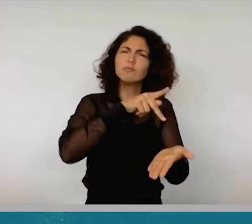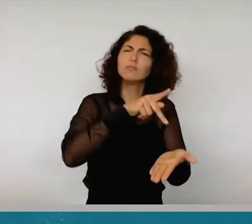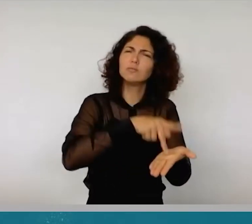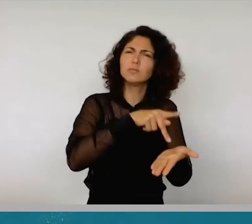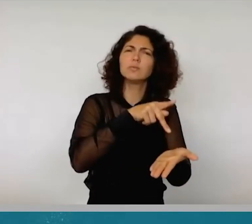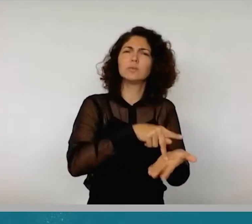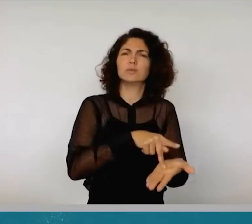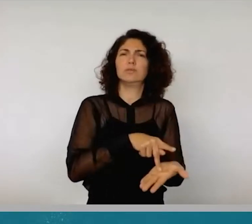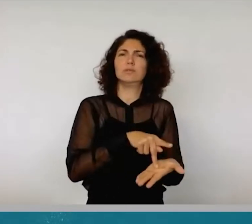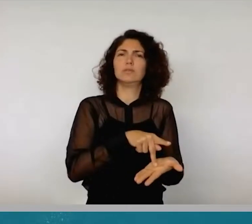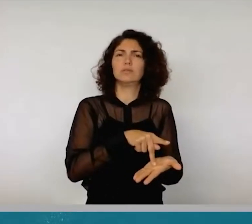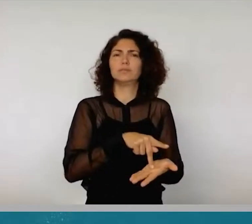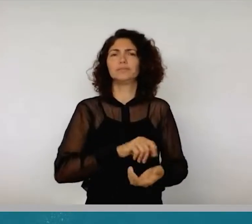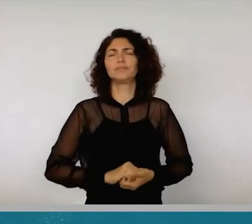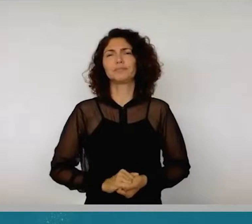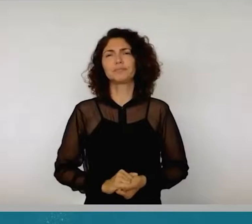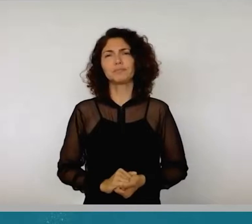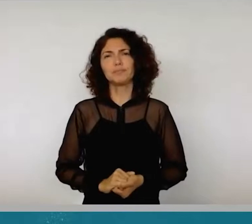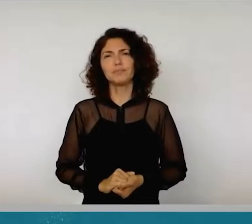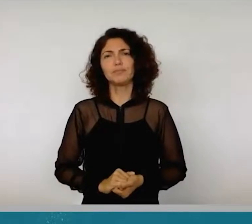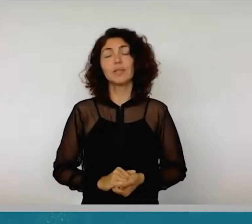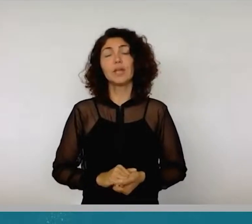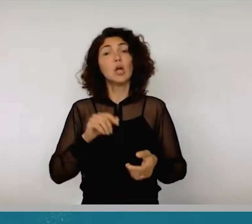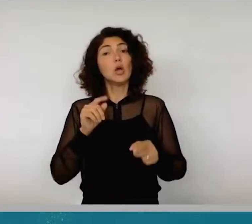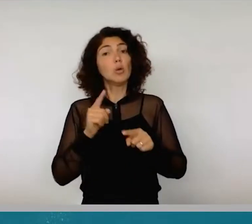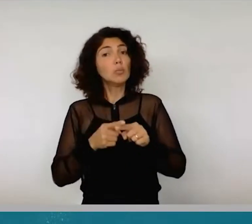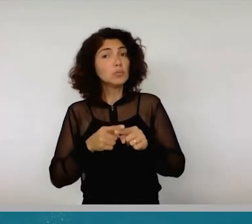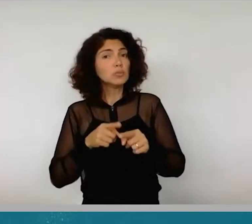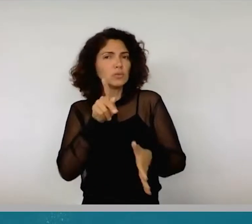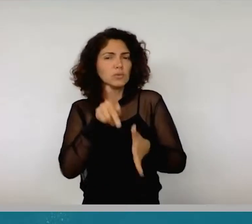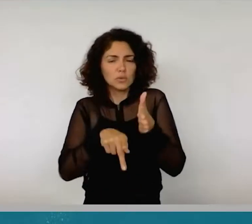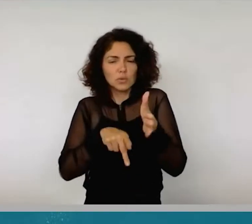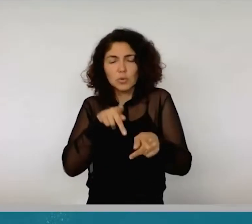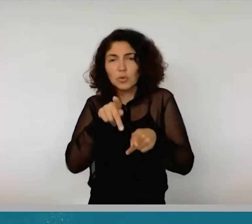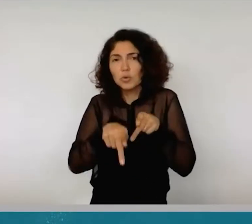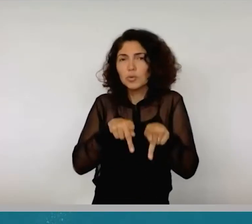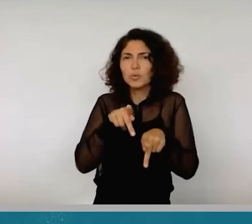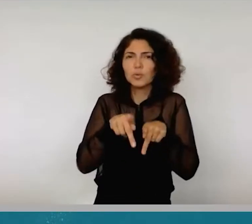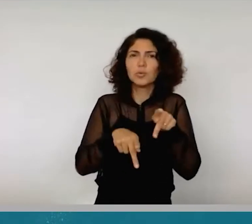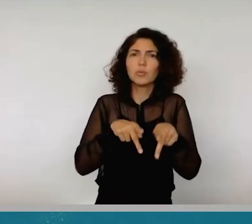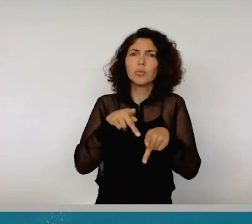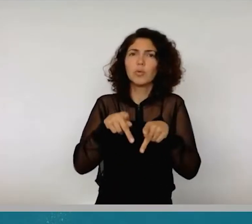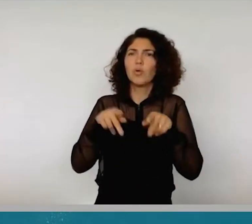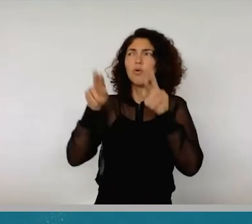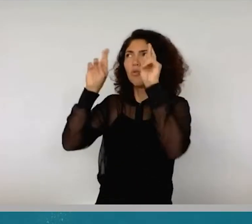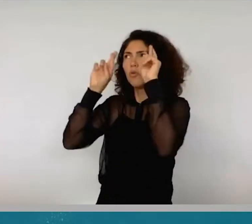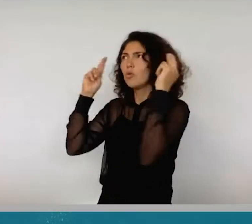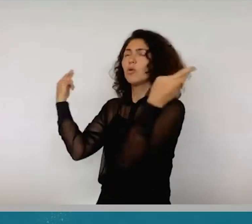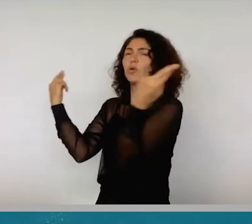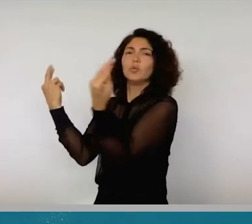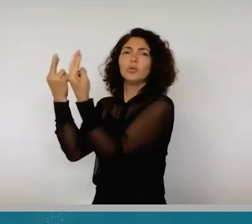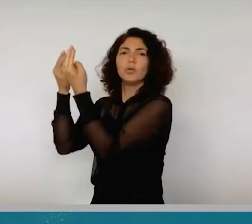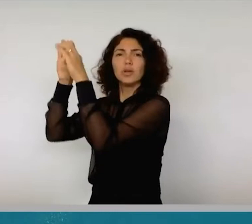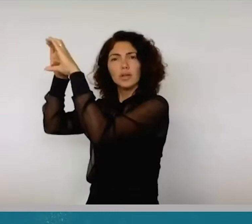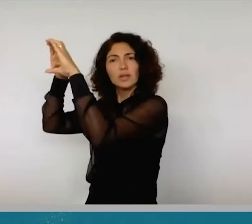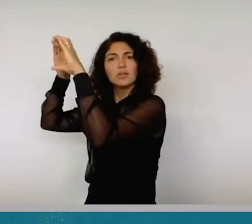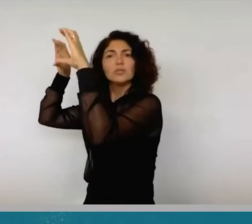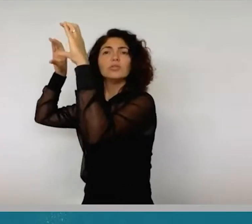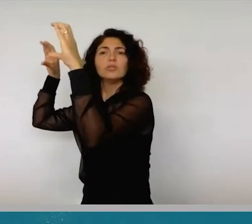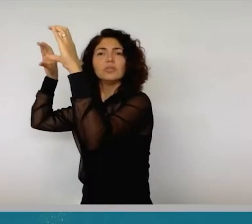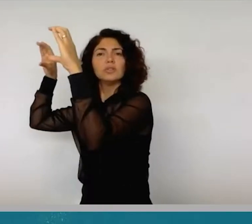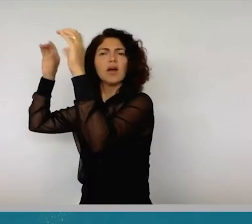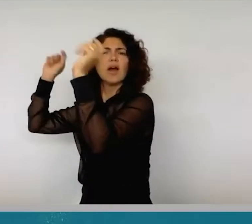Então, o povo do reino dos céus precisa ter na sua